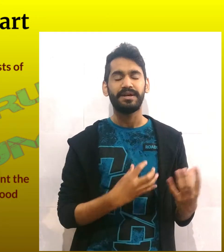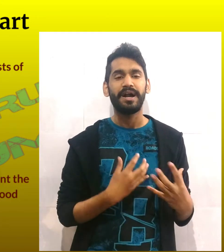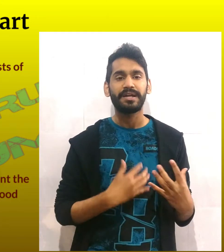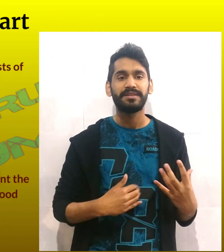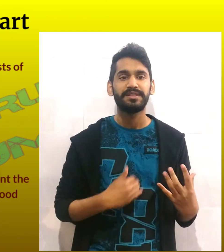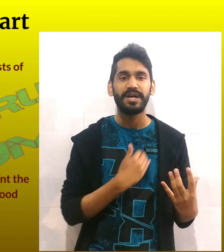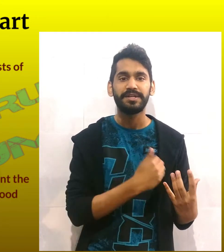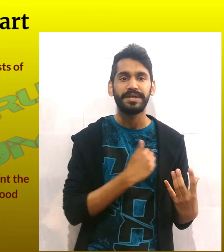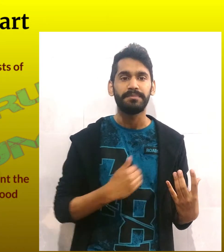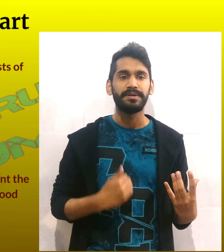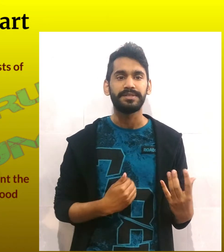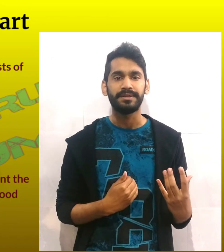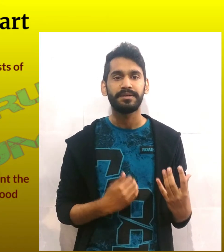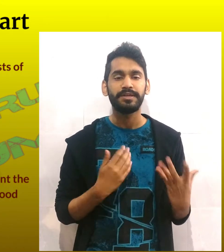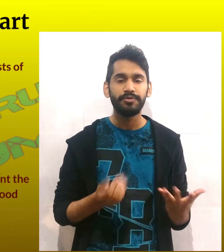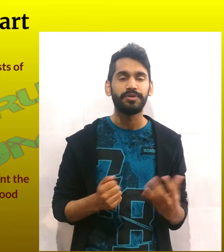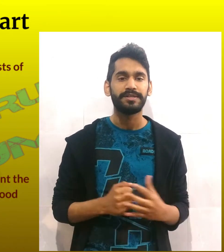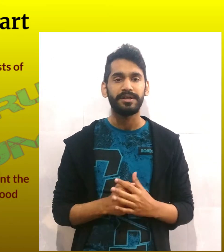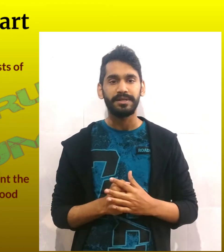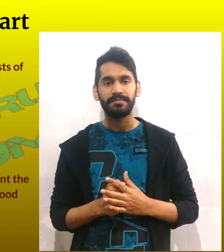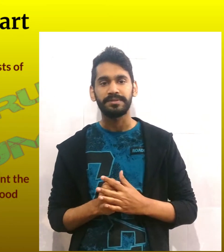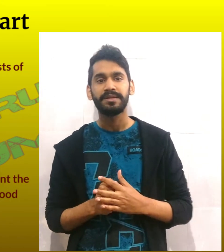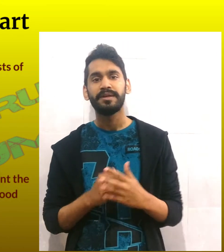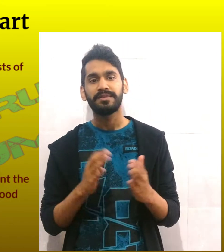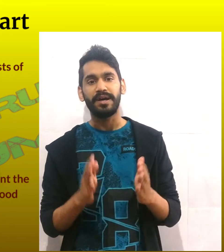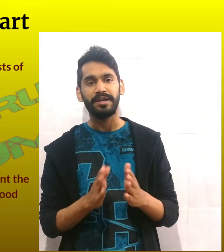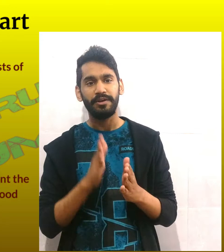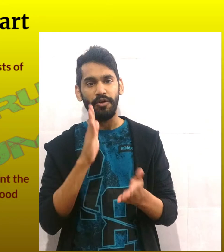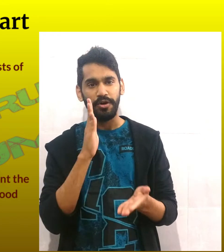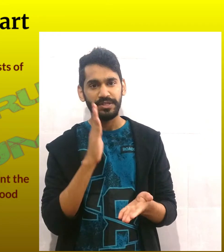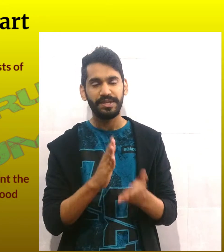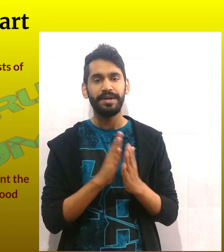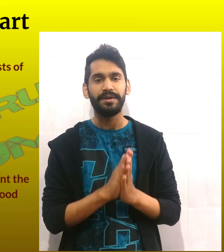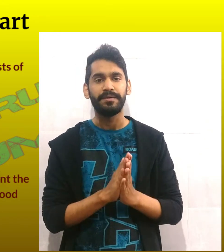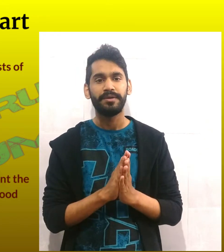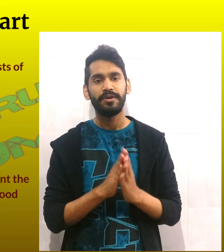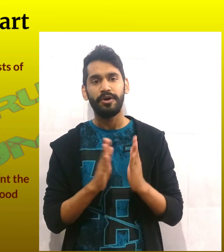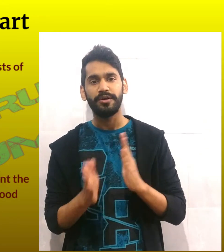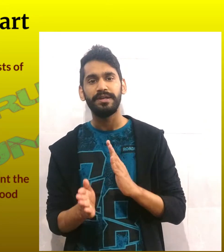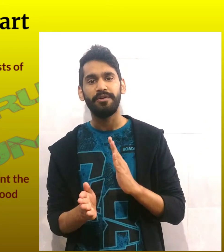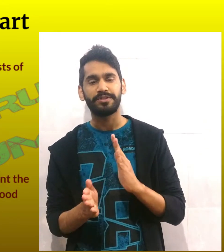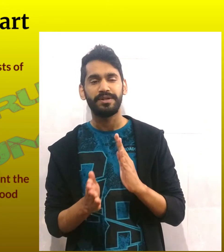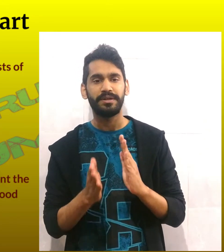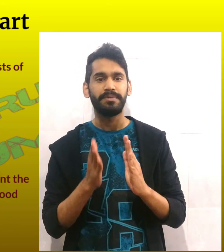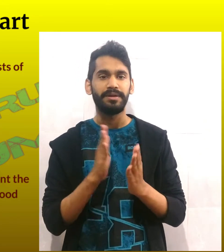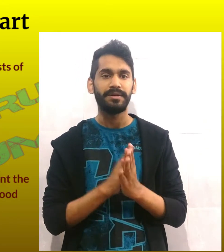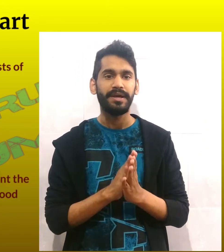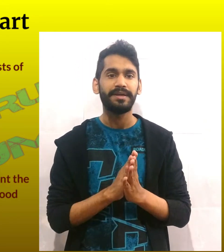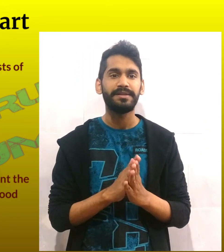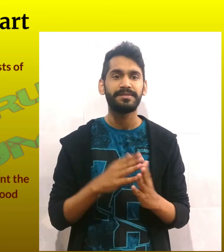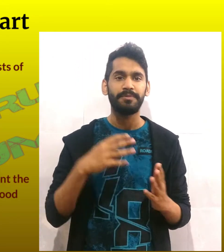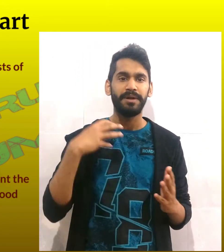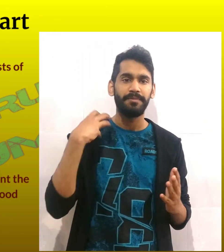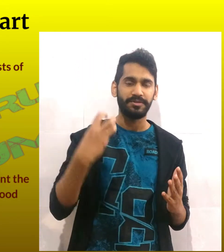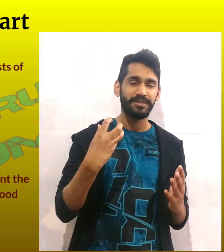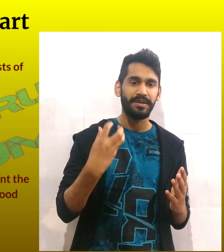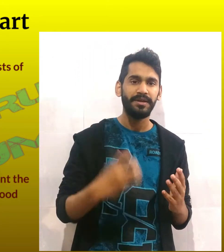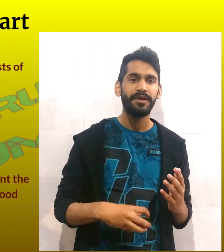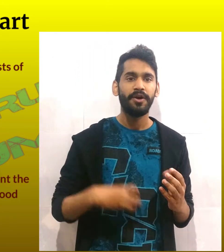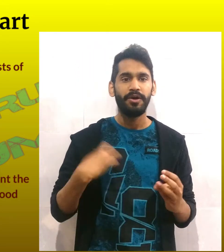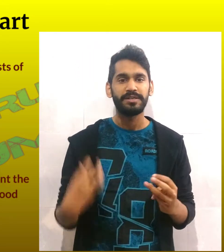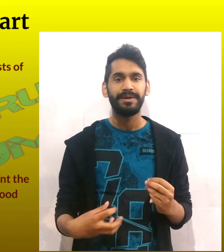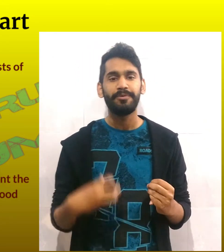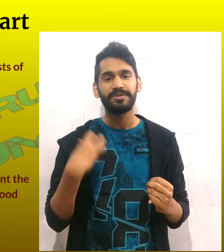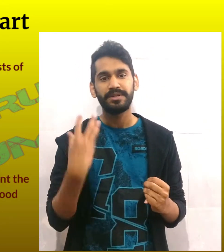चीज़ नहीं है, हार्ट के अंदर 4 चैम्बर्स हैं। क्यों है 4 चैम्बर्स? ताकि ऑक्सीजनेटेड और डीऑक्सीजनेटेड ब्लड, यानी कि जिस ब्लड में ऑक्सीजन